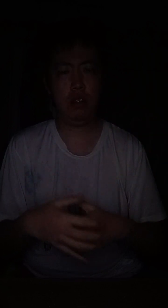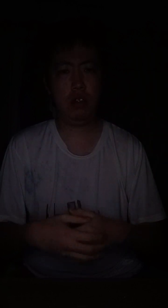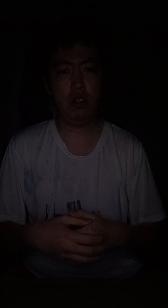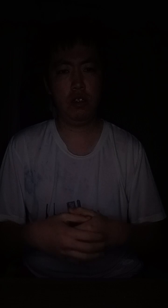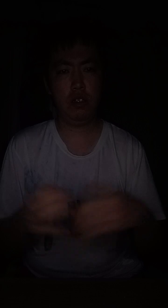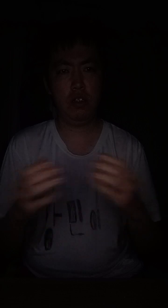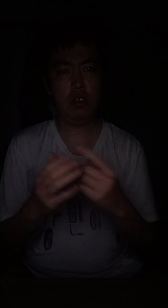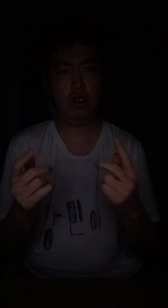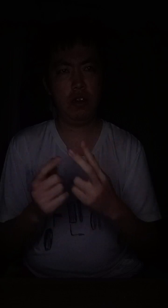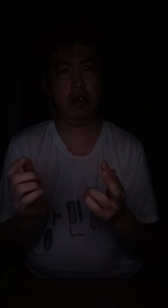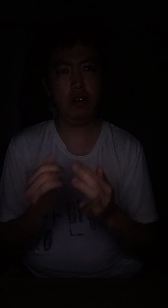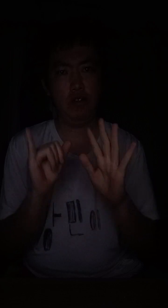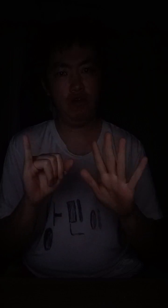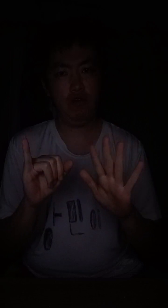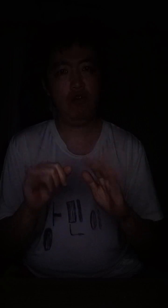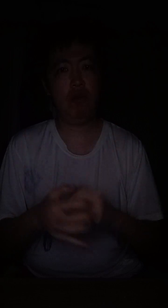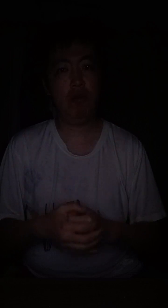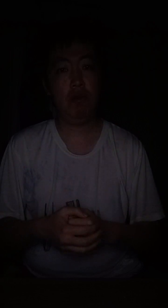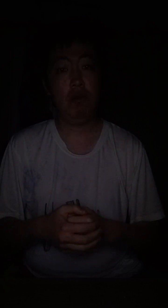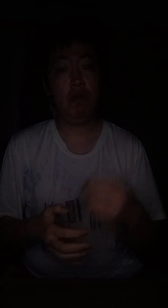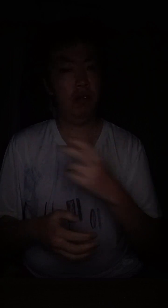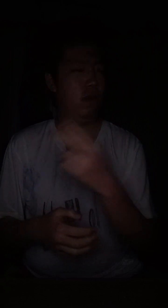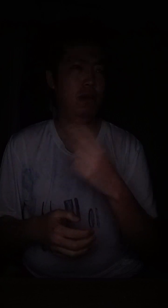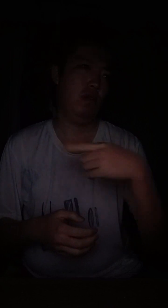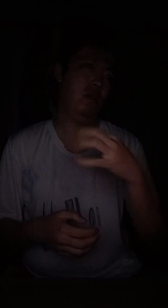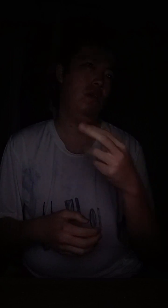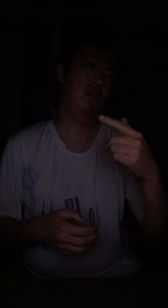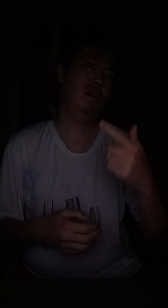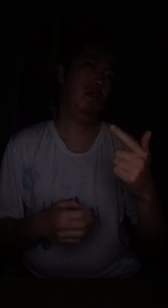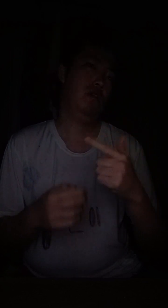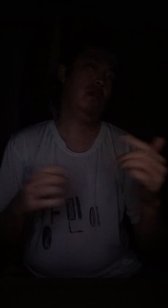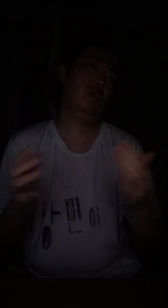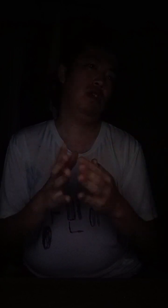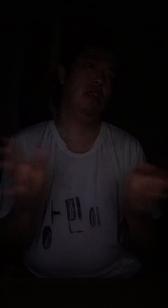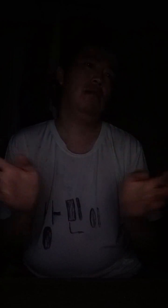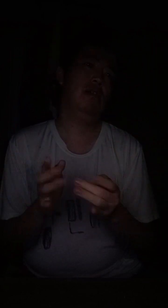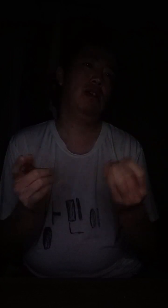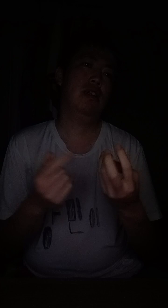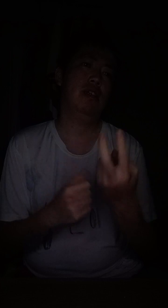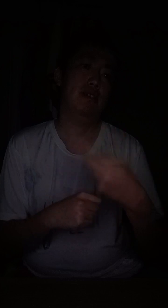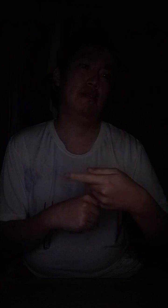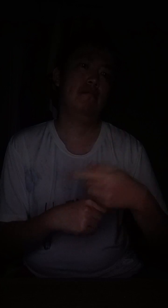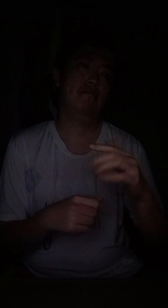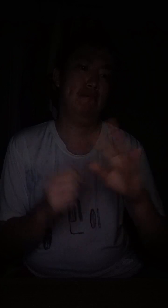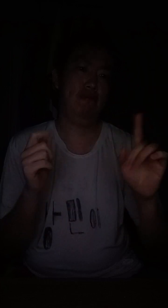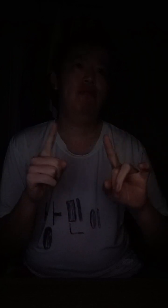30알에 현금으로 6만 원. 발기부전 치료제로 가장 널리 알려진 비아그라 가격의 6분의 1